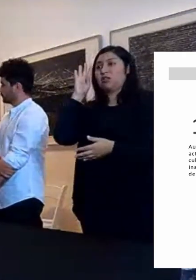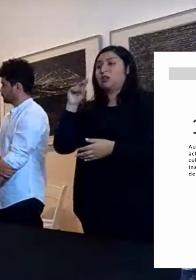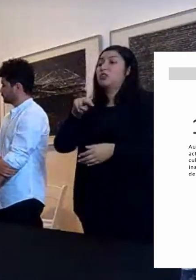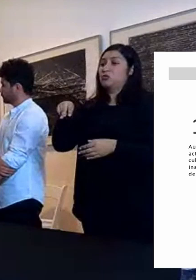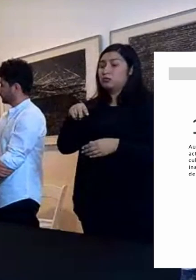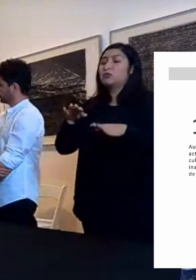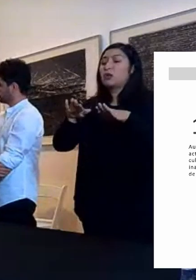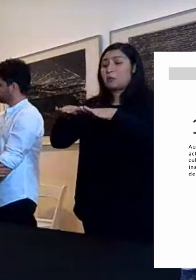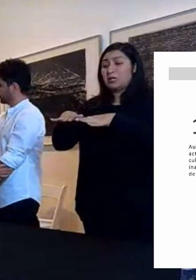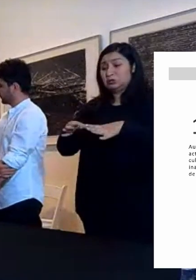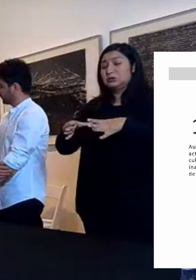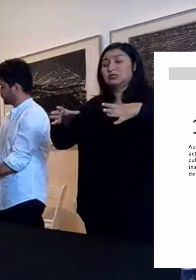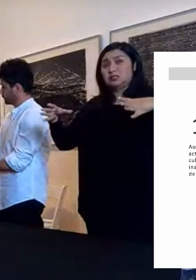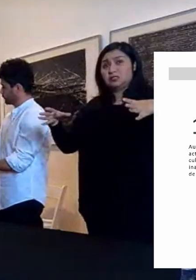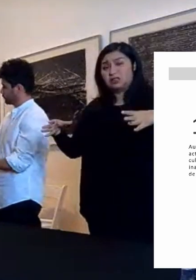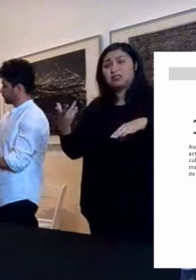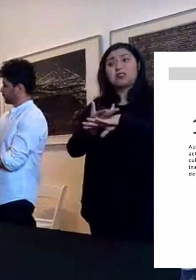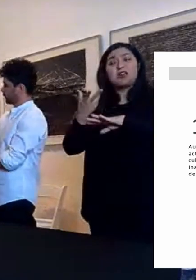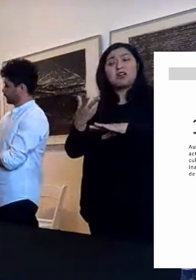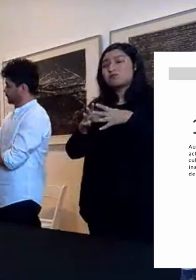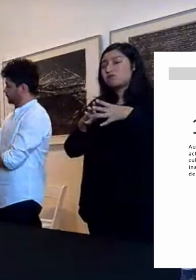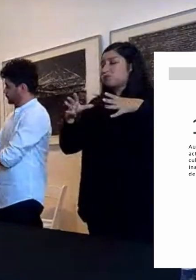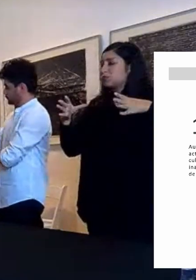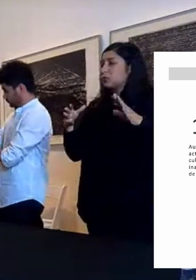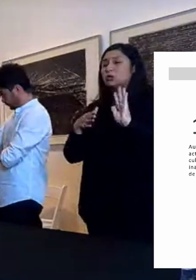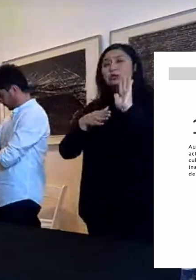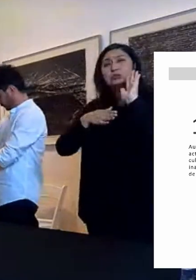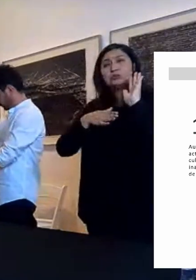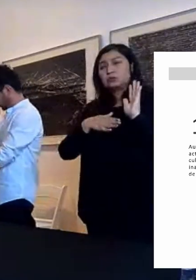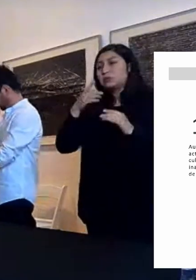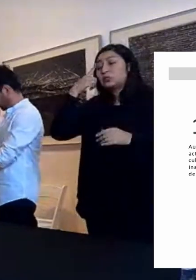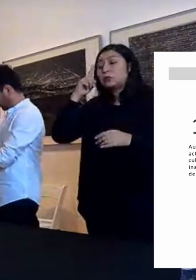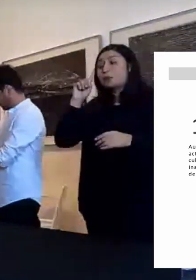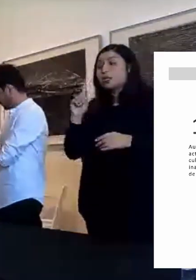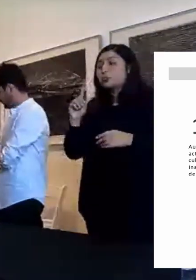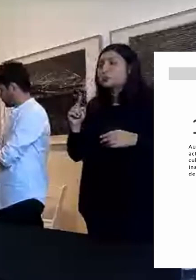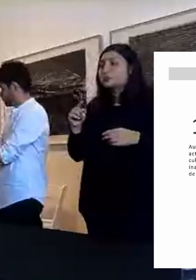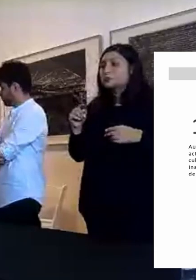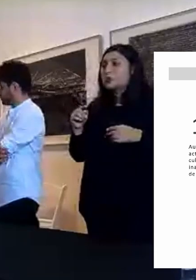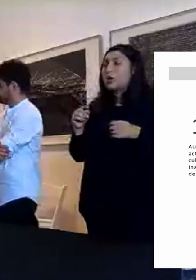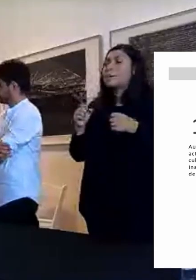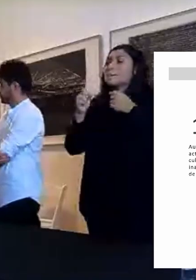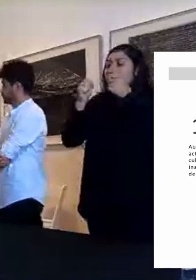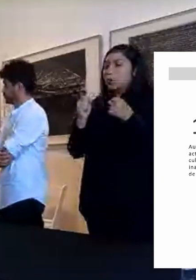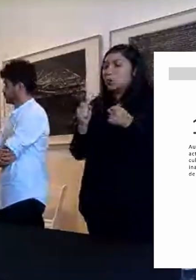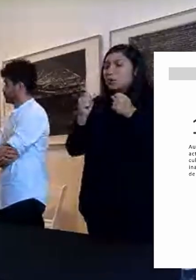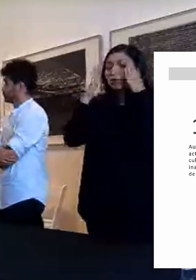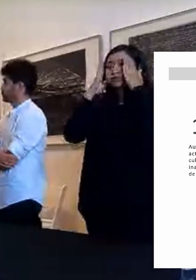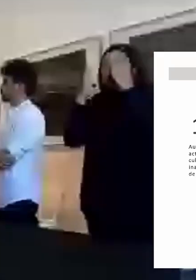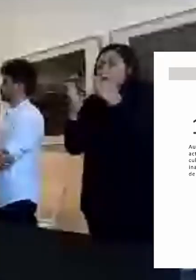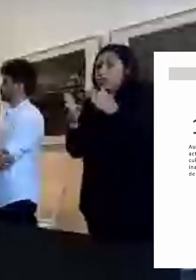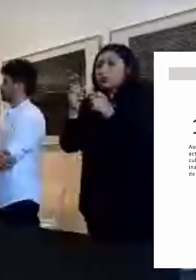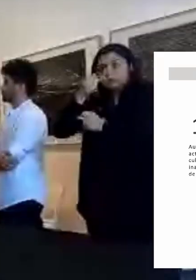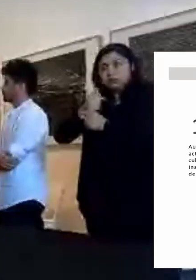grandes, somos espacios que tenemos muchos compromisos, pero nos damos el espacio precisamente para poder volcarnos a este trabajo. Creo